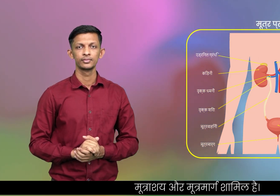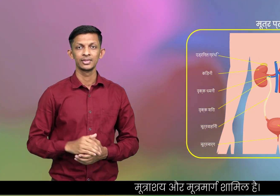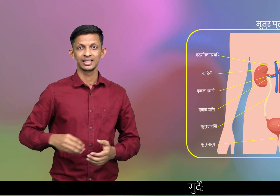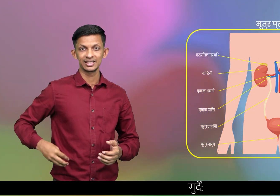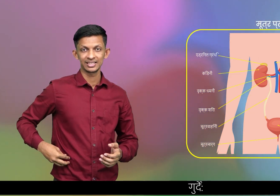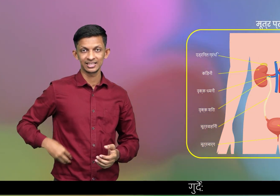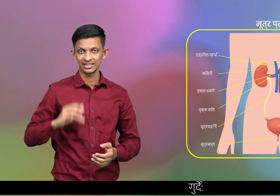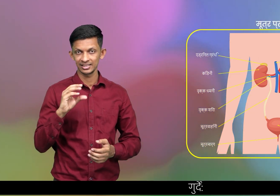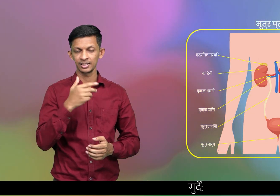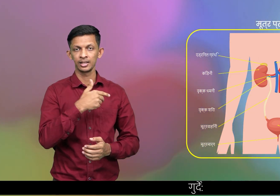गुर्दे